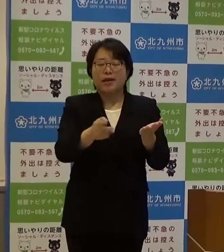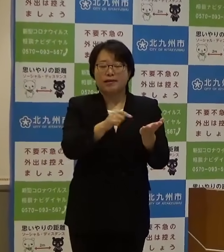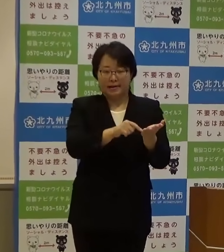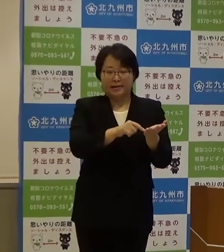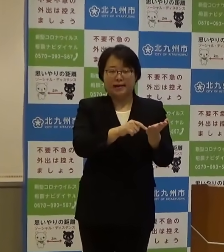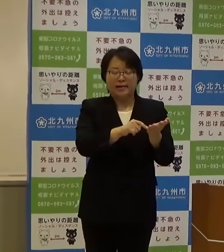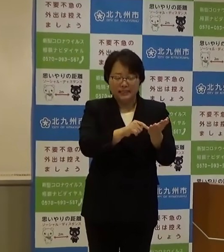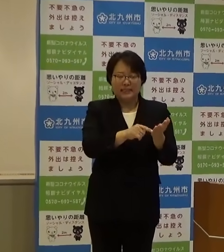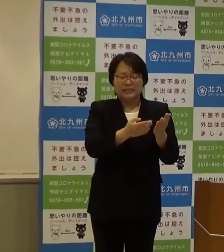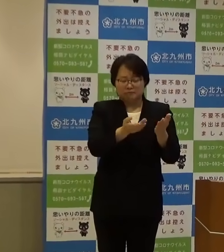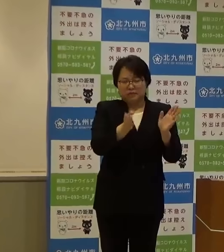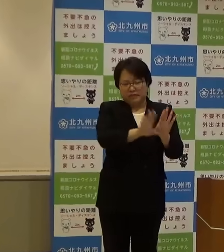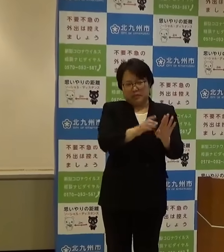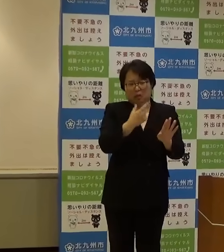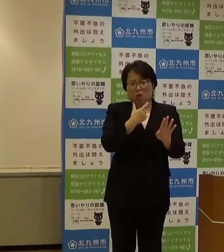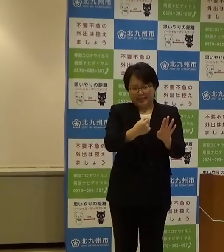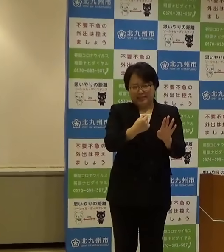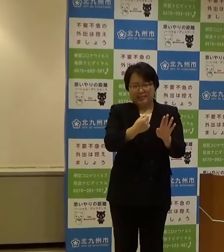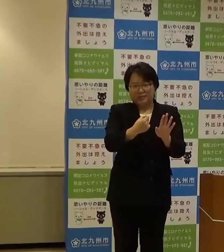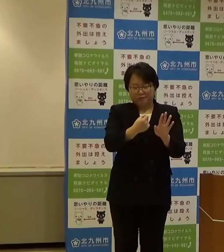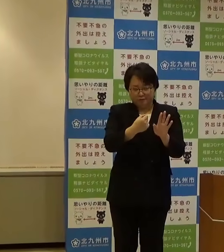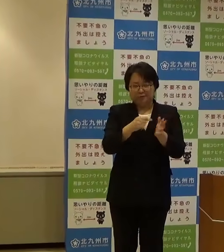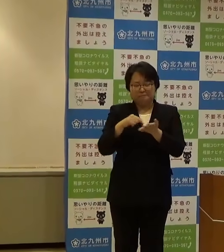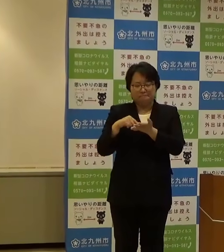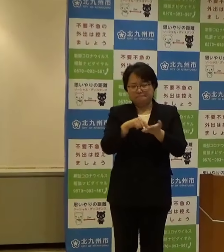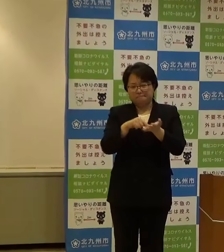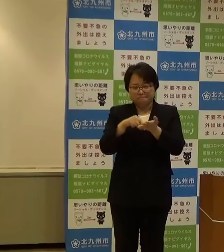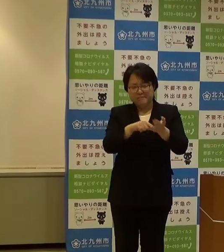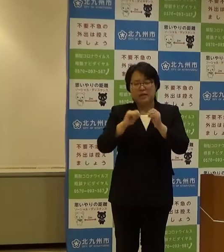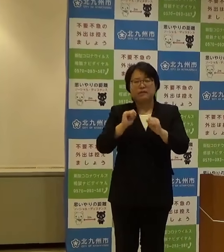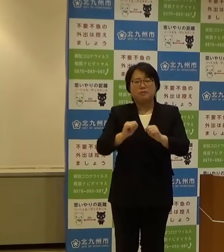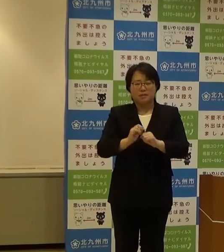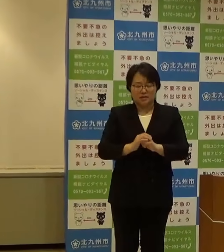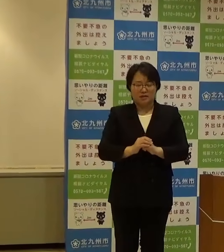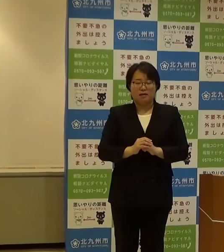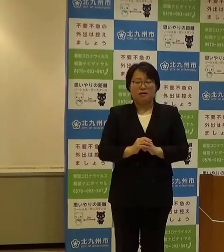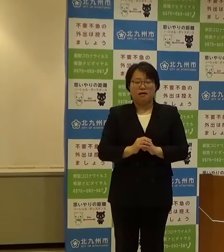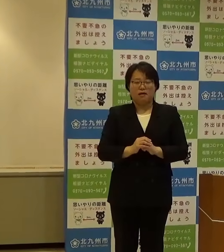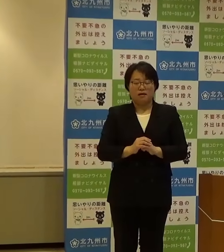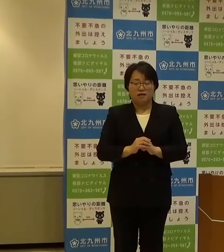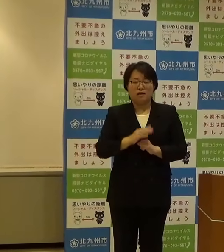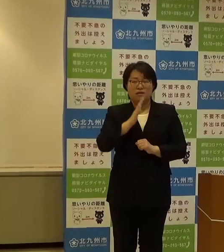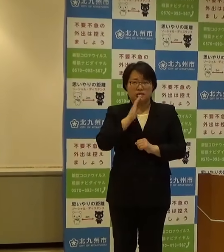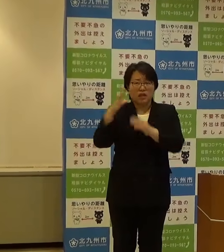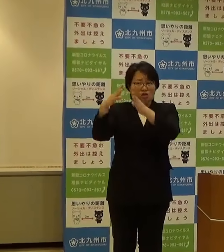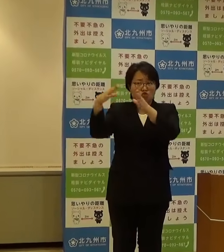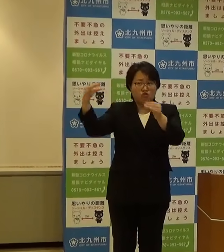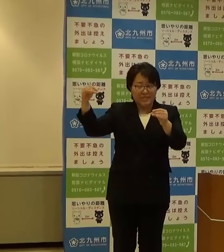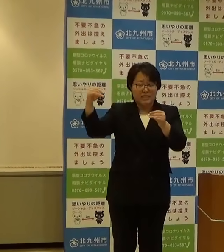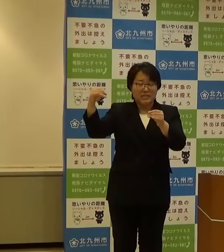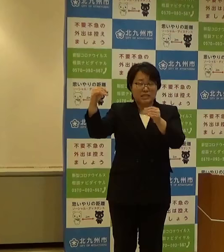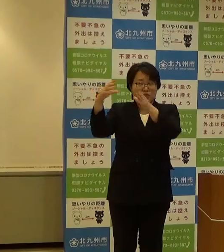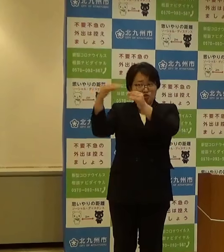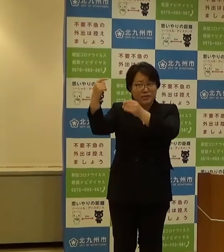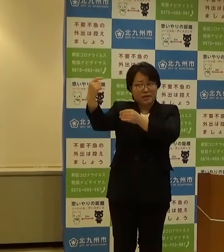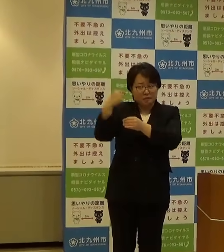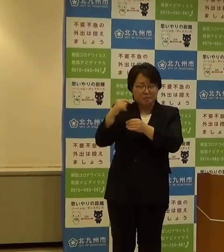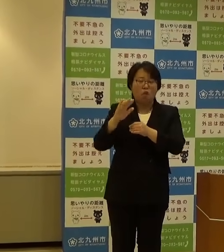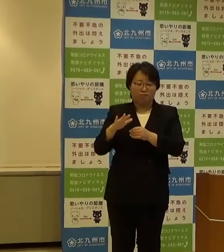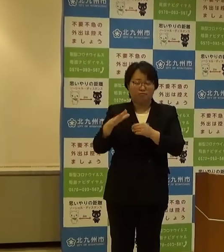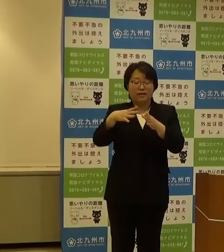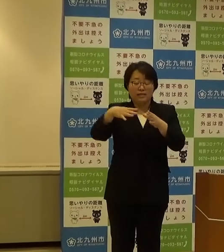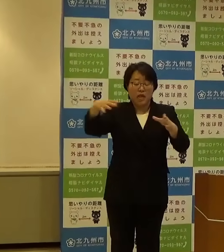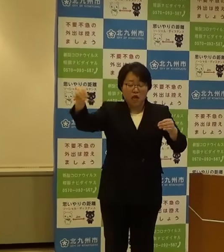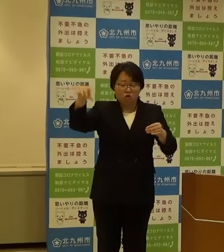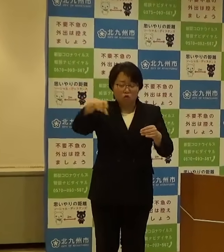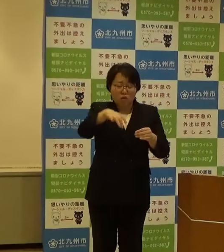んとか対応をお願いしたいと、お願いをしておったわけであります。これは国の方でも全国的に大きな話題になりま